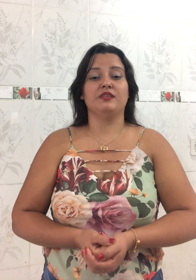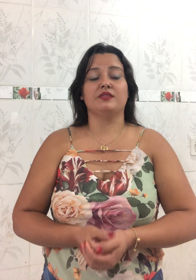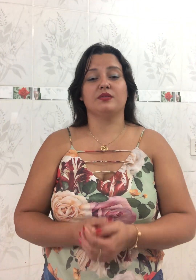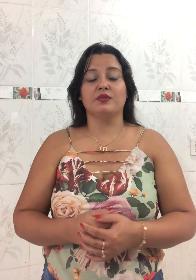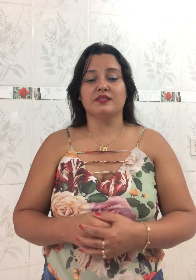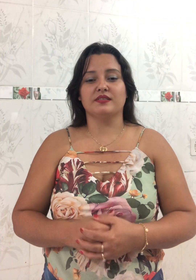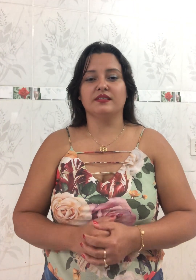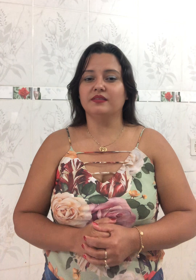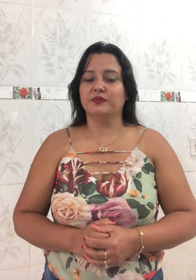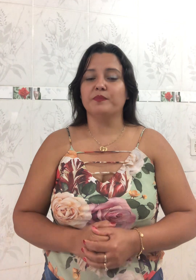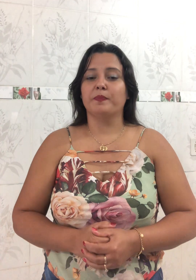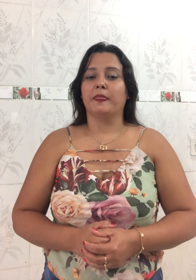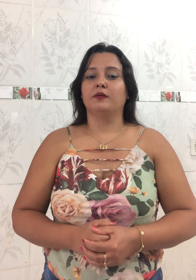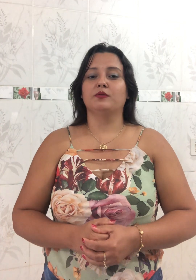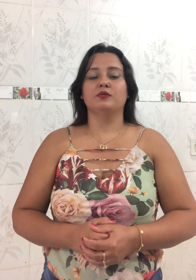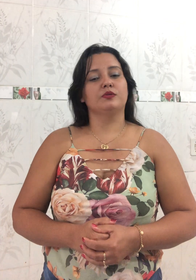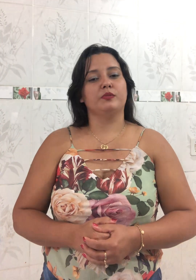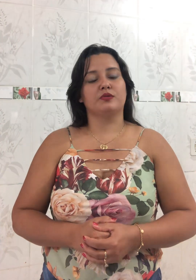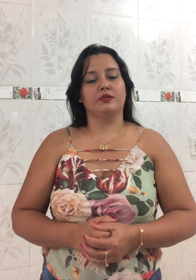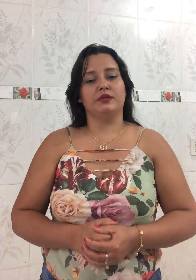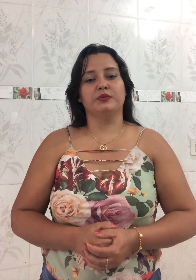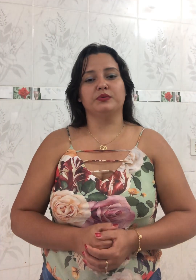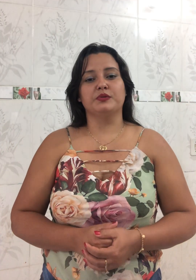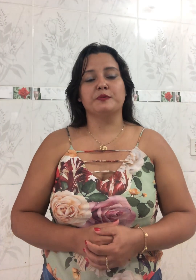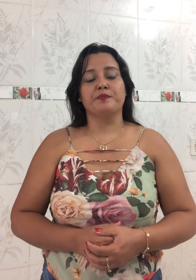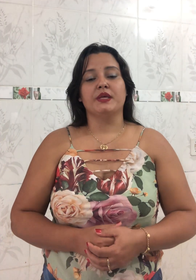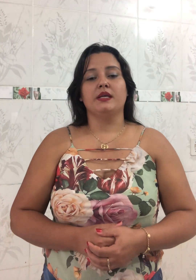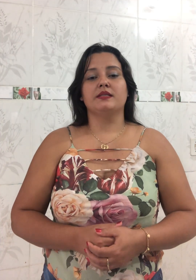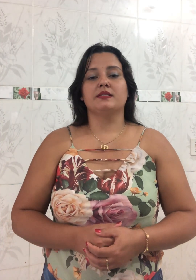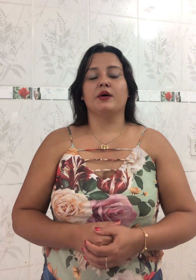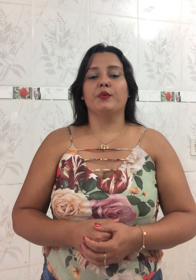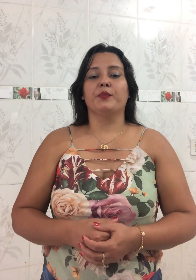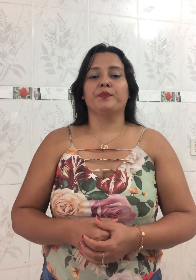estão gostando dos meus conteúdos, estão